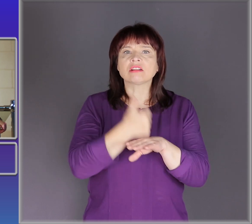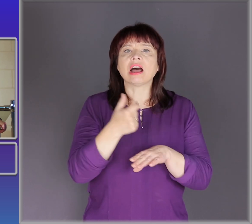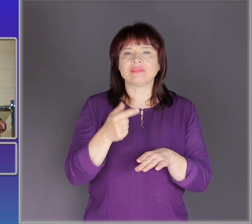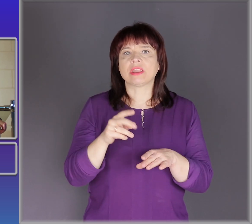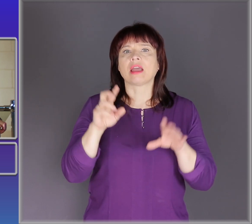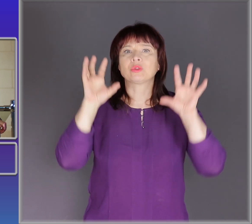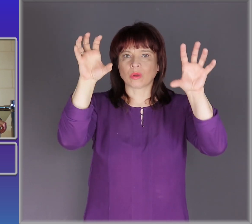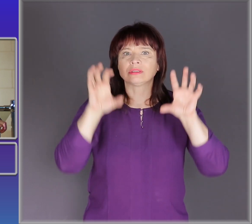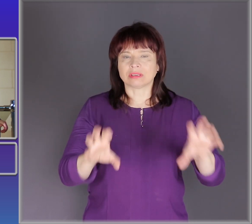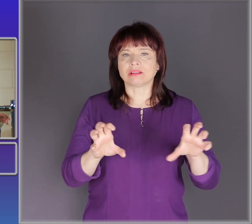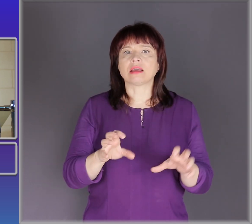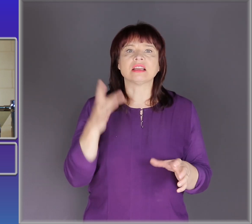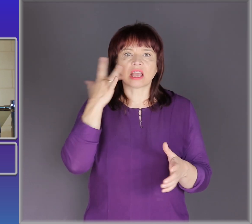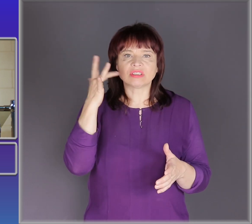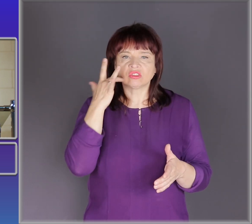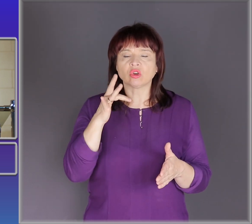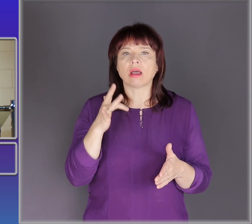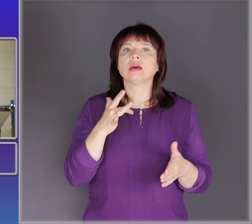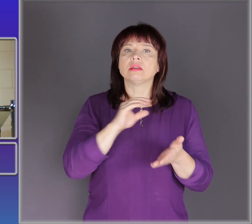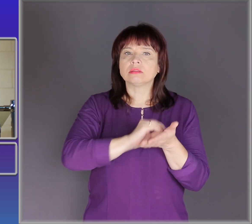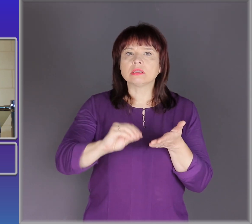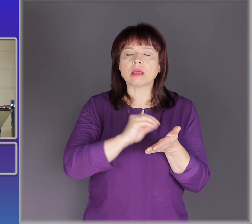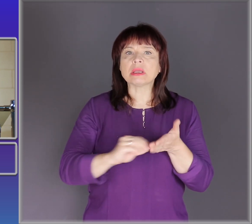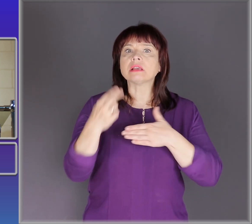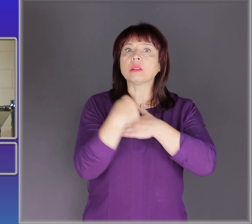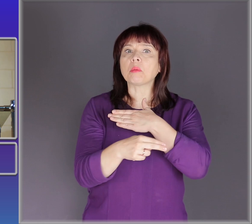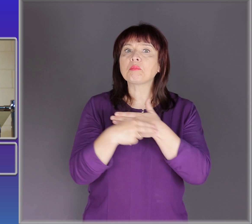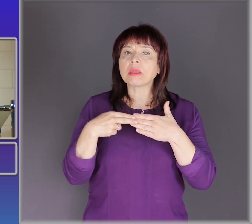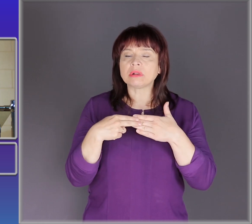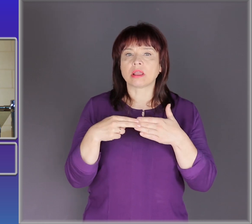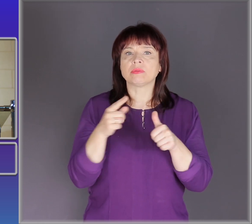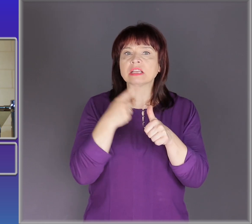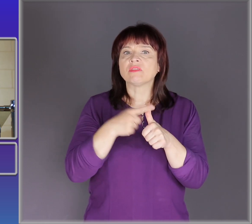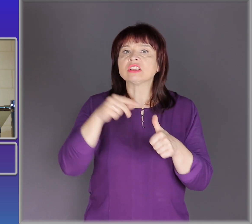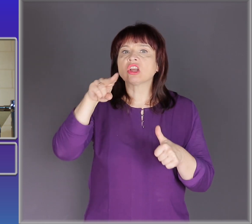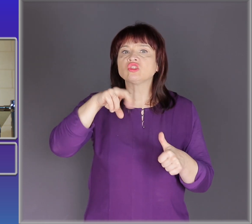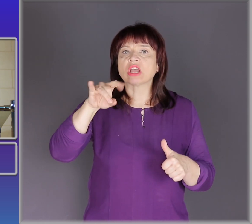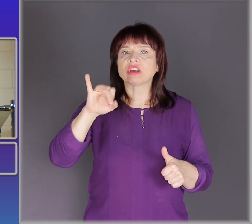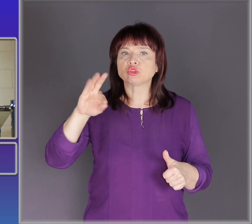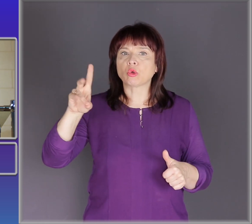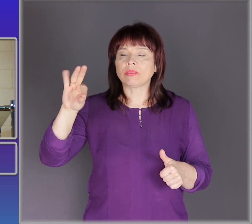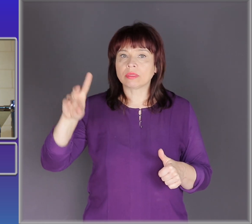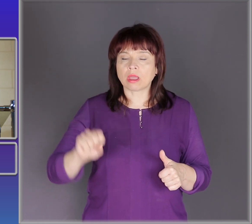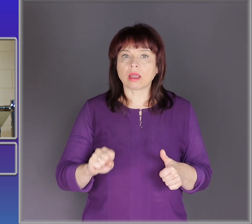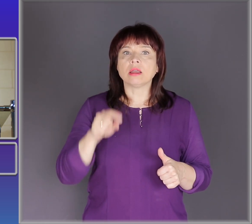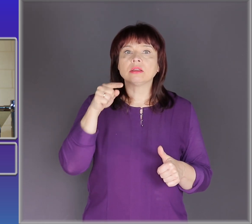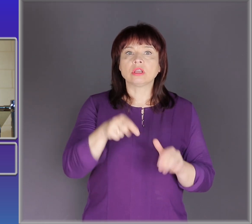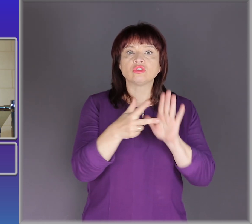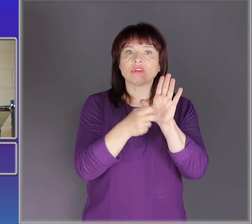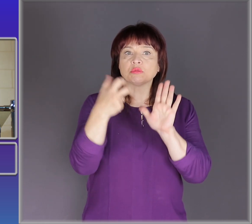сша в свое время написал целую библию джефферсона и в